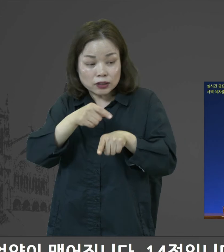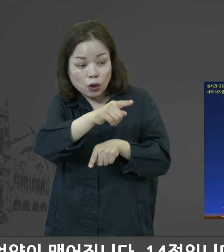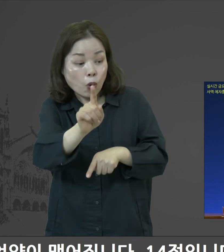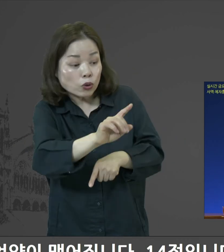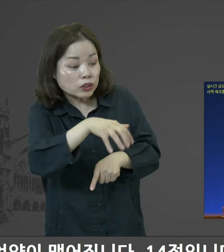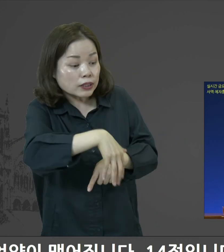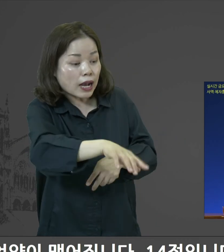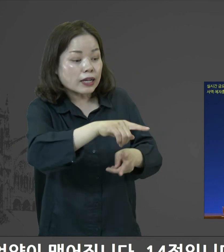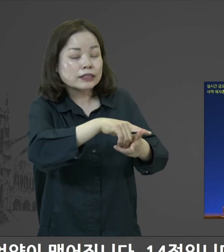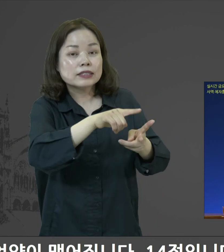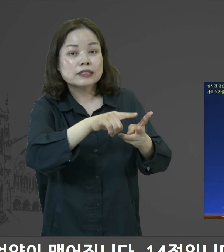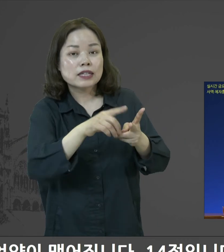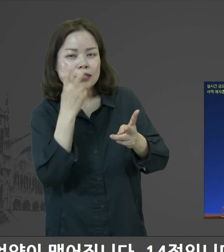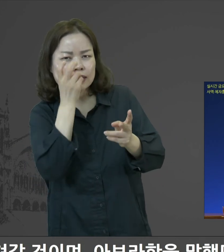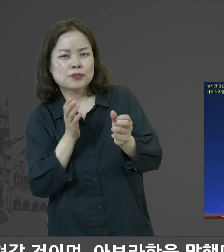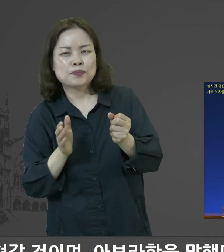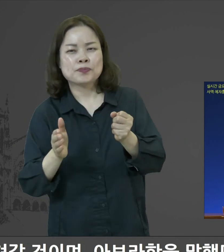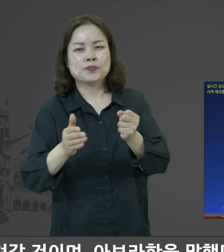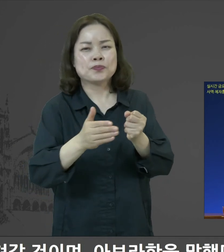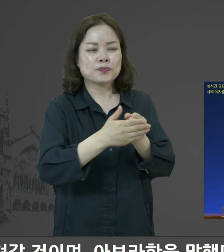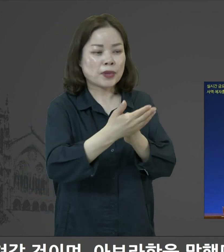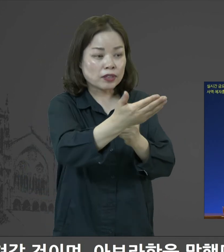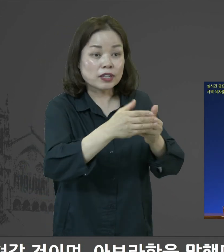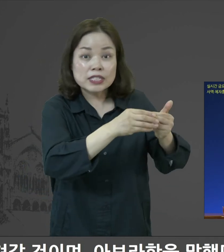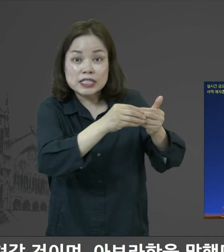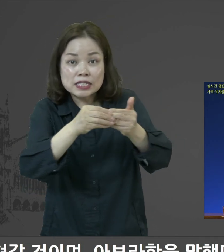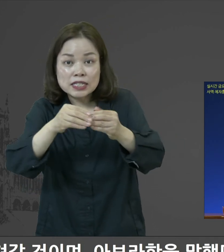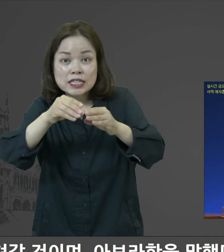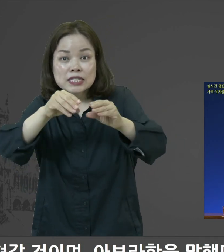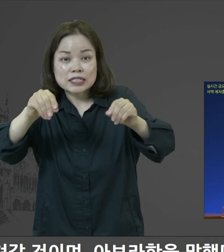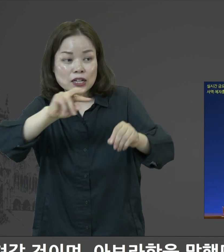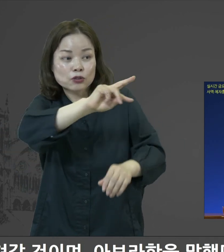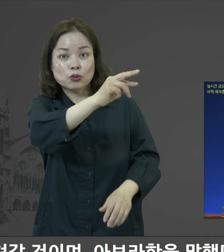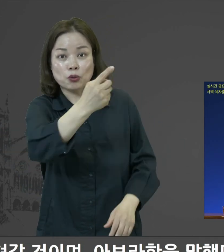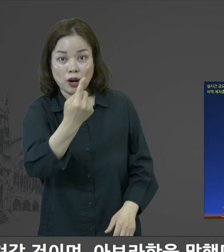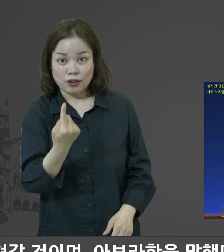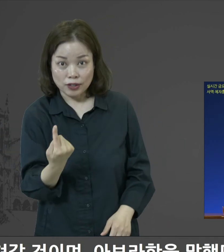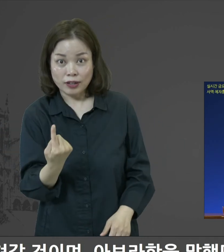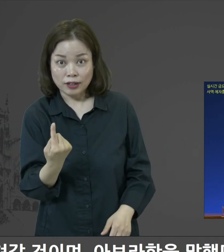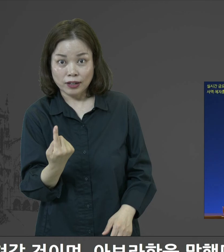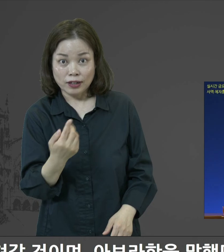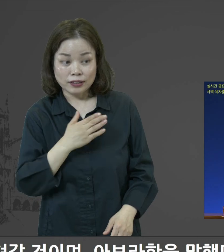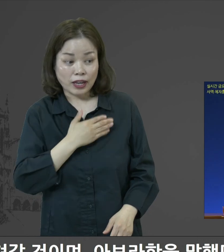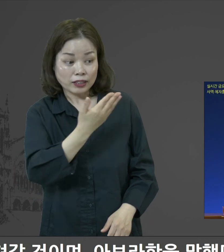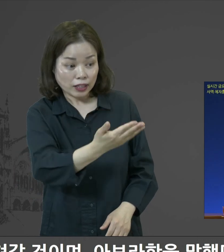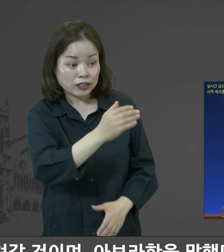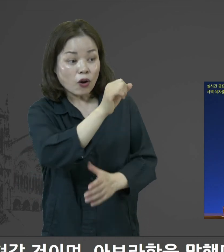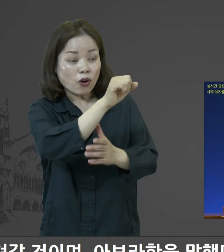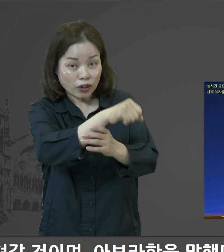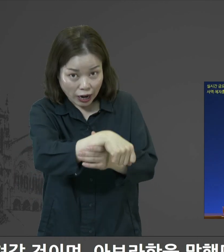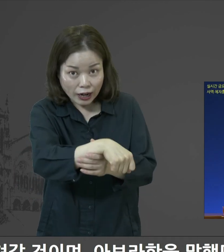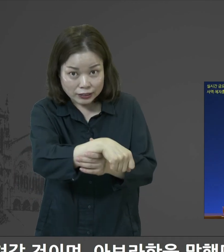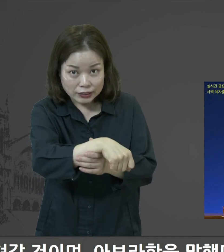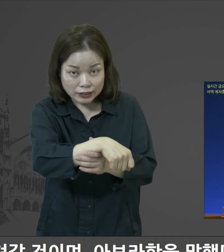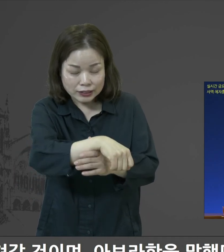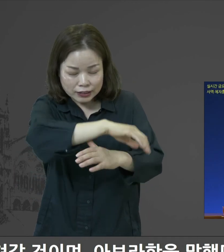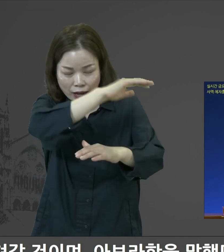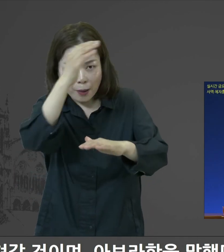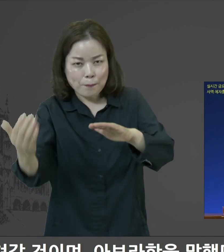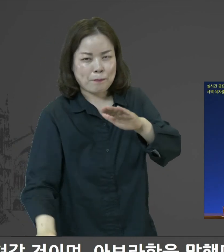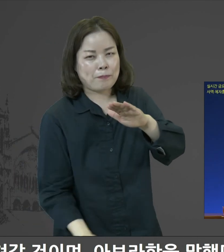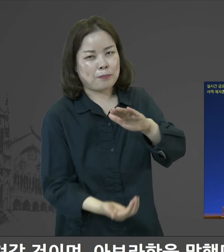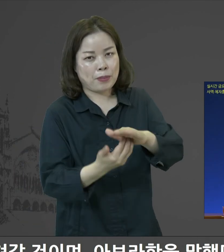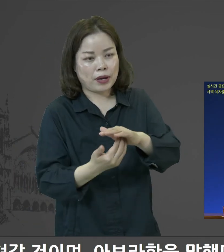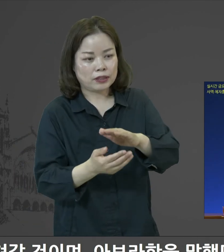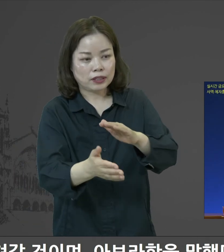어디로 가든지 너를 지키며 너를 이끌어 이 땅으로 돌아오게 할지라. 내가 내게 허락하신 것을 다